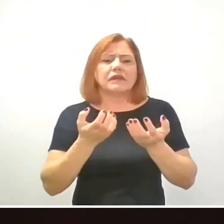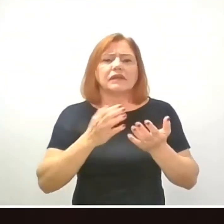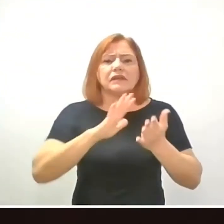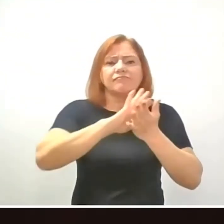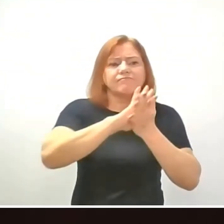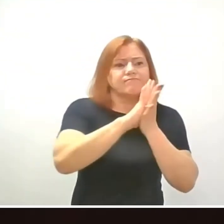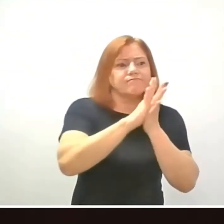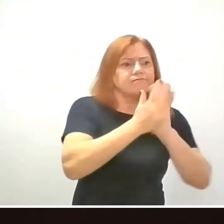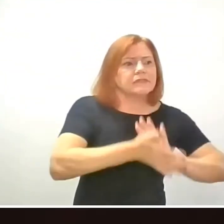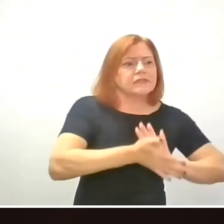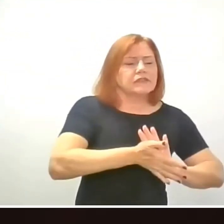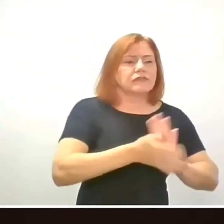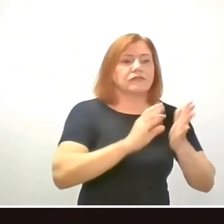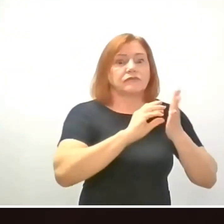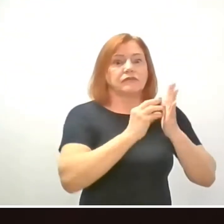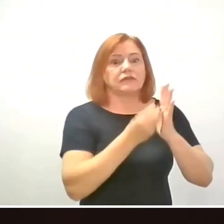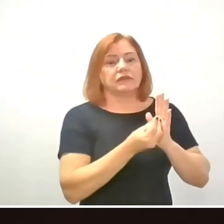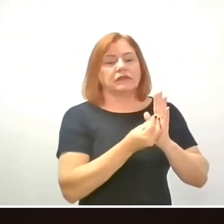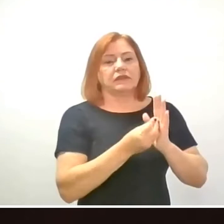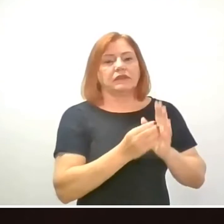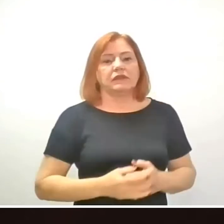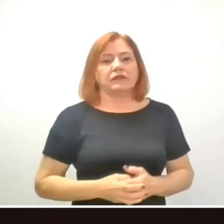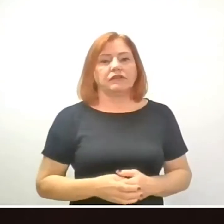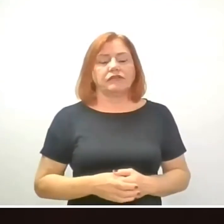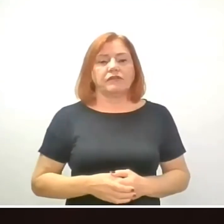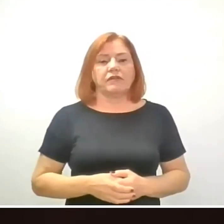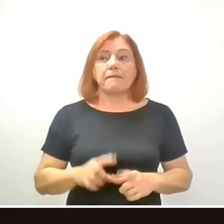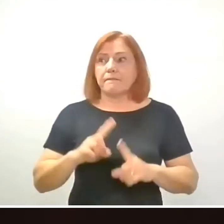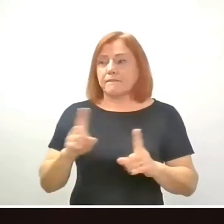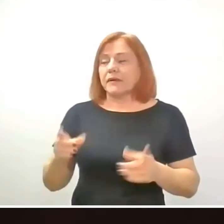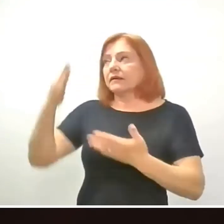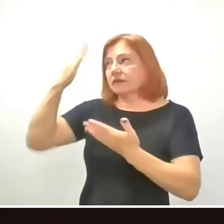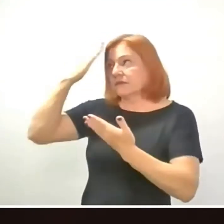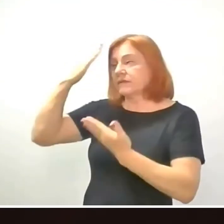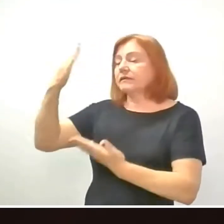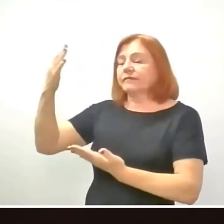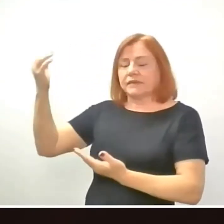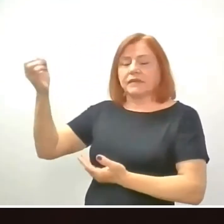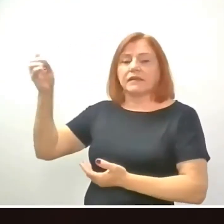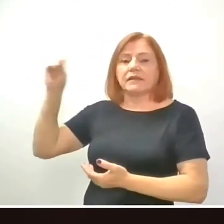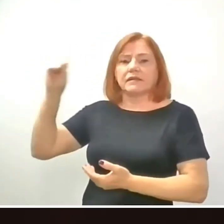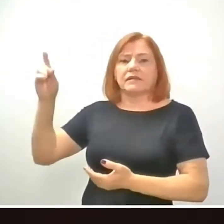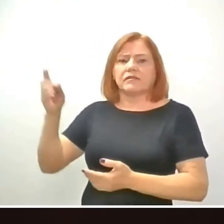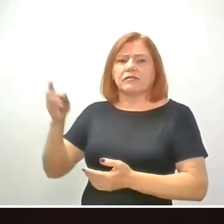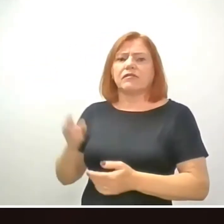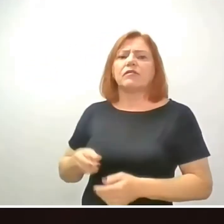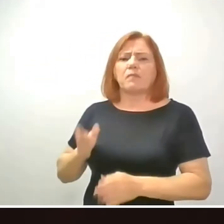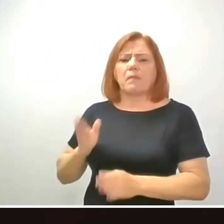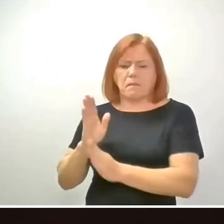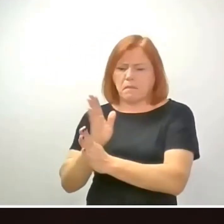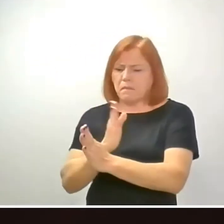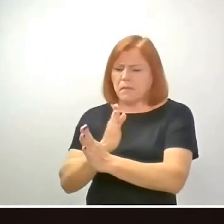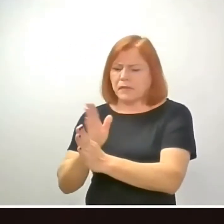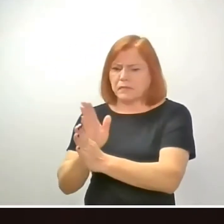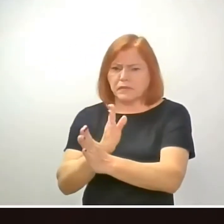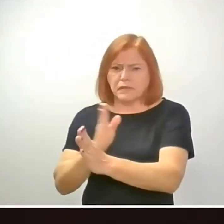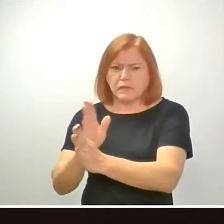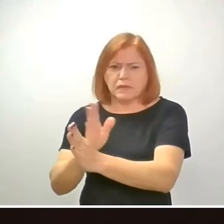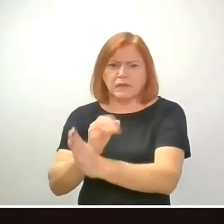consegue extirpá-la, né? Então, graças ao Senhor, quanto mais perseguia, o Império Romano perseguia, mais a igreja